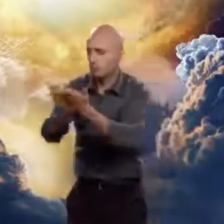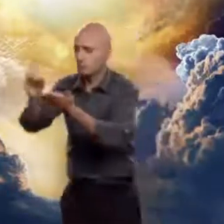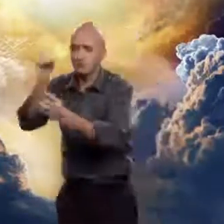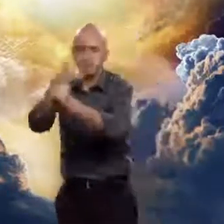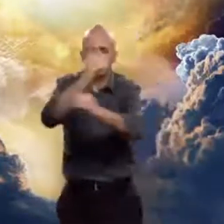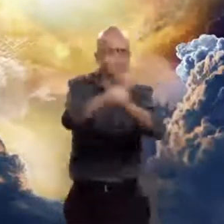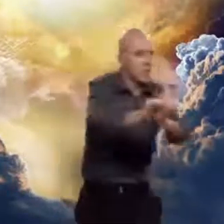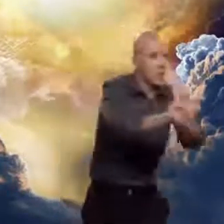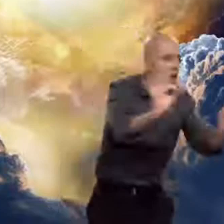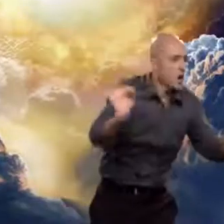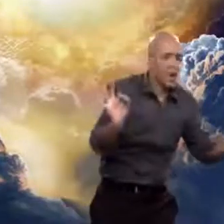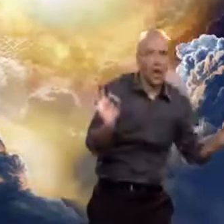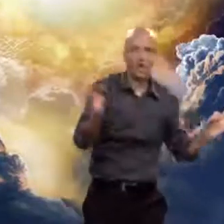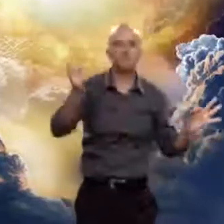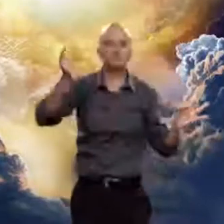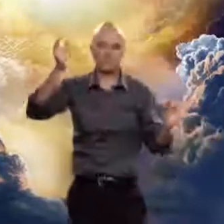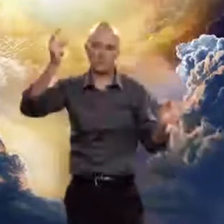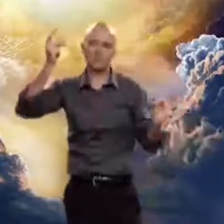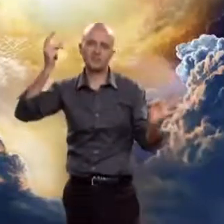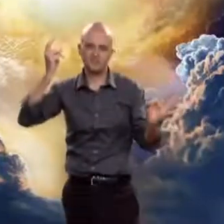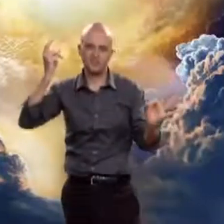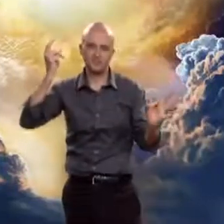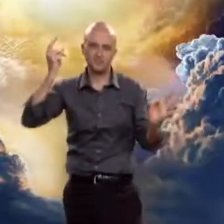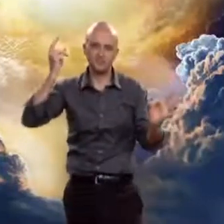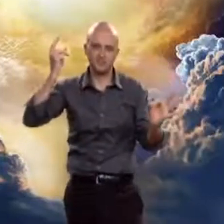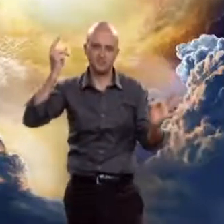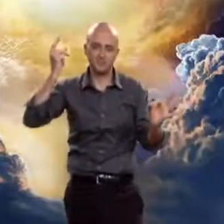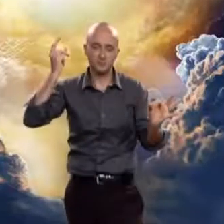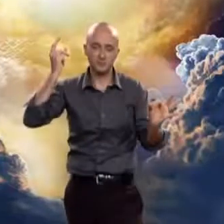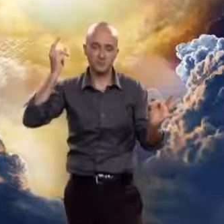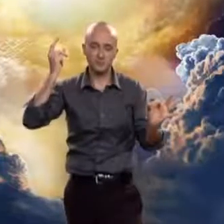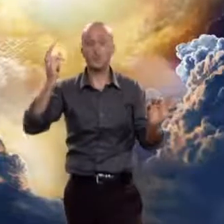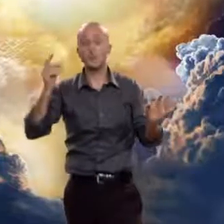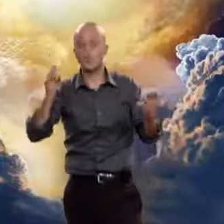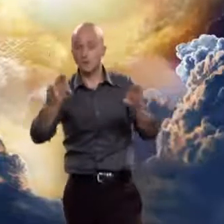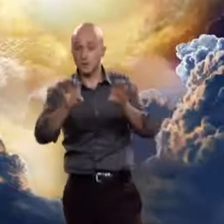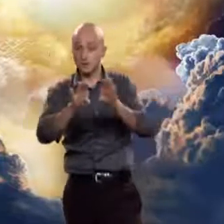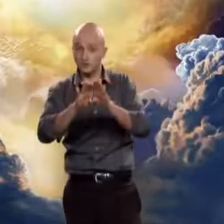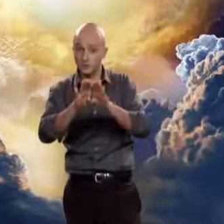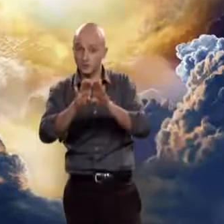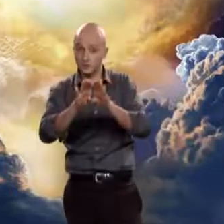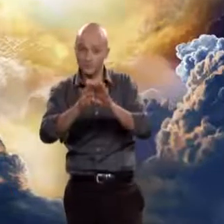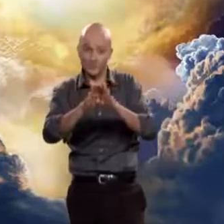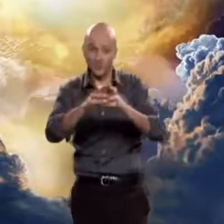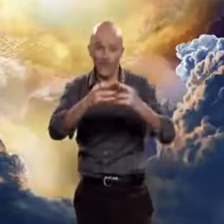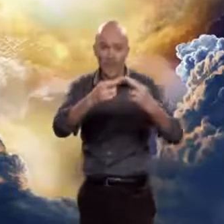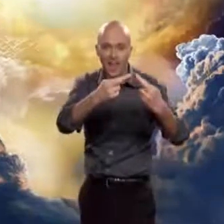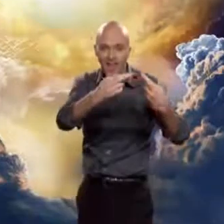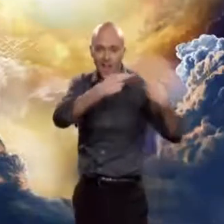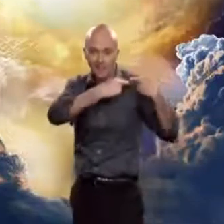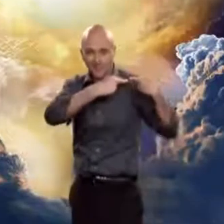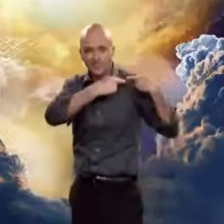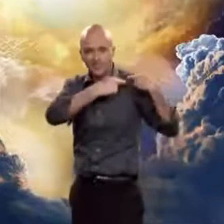com suaves laços da afeição aos que são inimigos da cruz de Cristo. Essa ligação pode ser paternal,